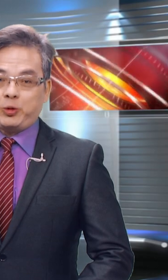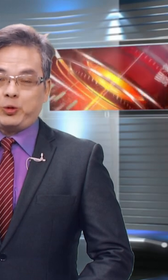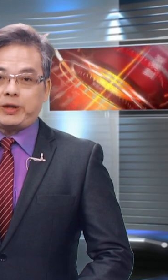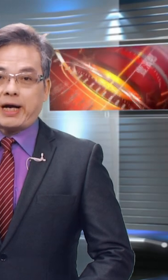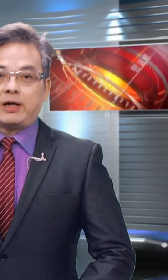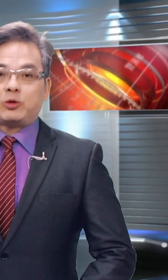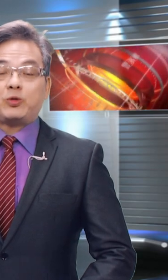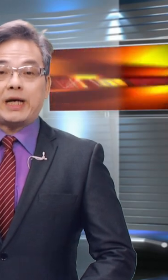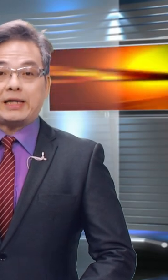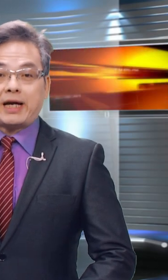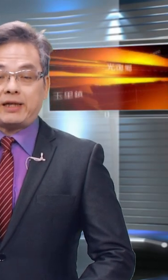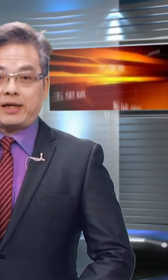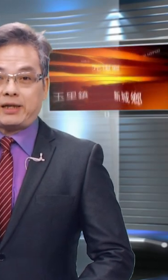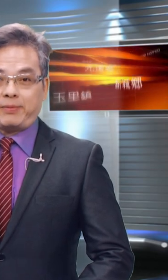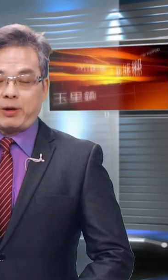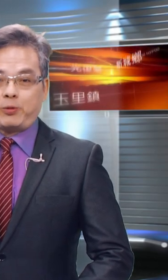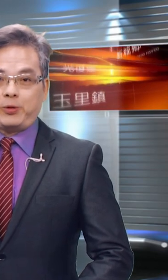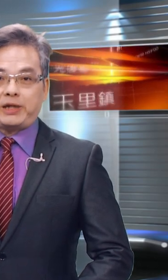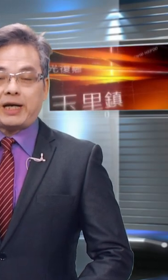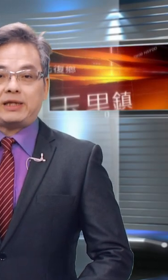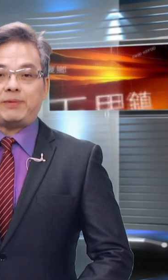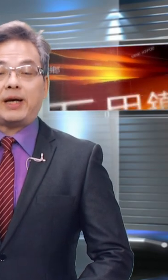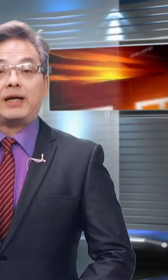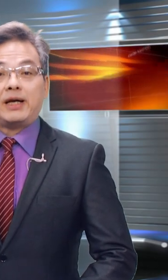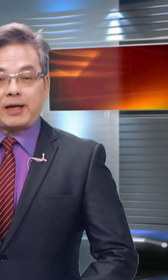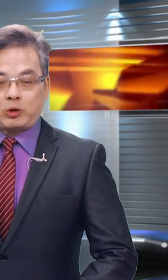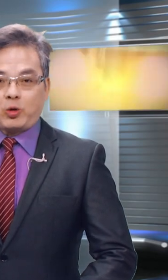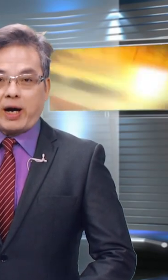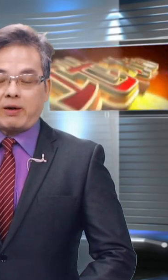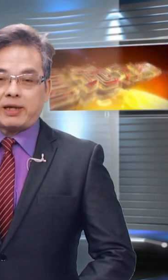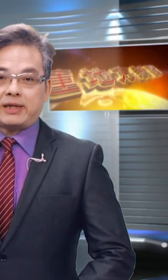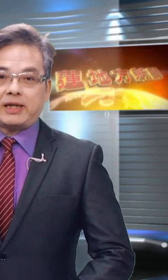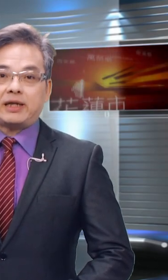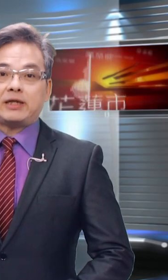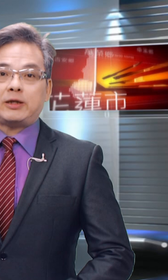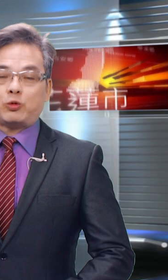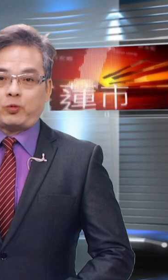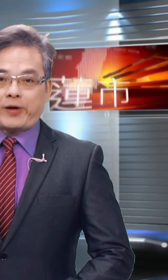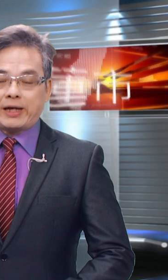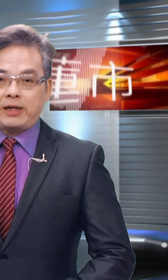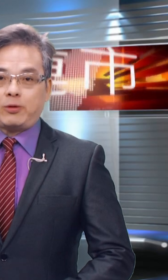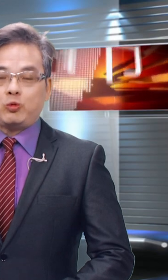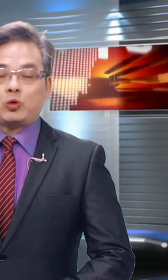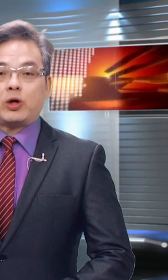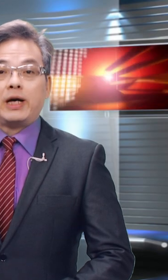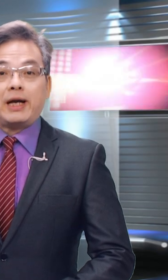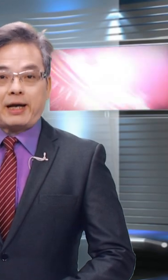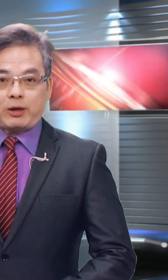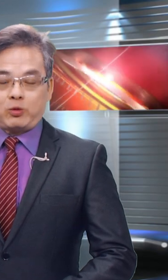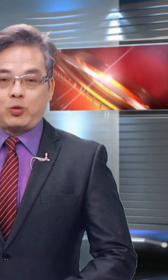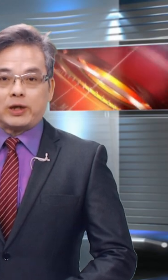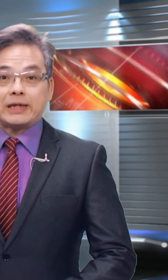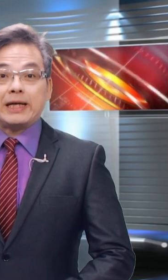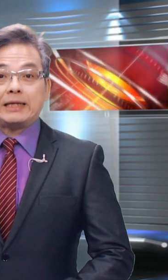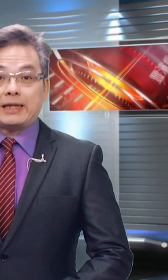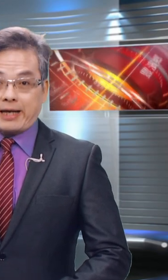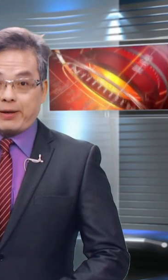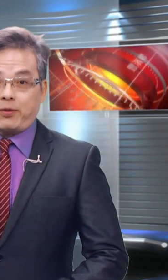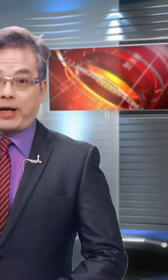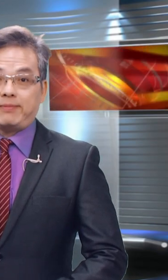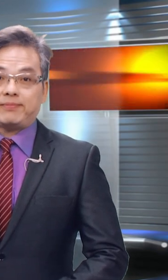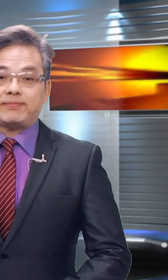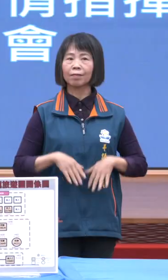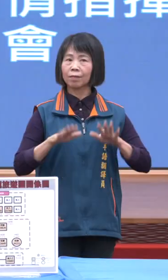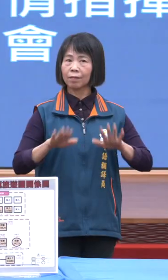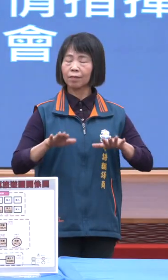生局局长朱家祥也特别呼吁乡亲们要做好个人的自主防疫工作，来度过这一次的难